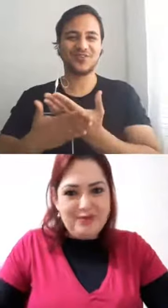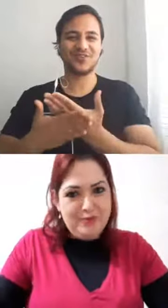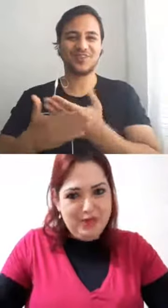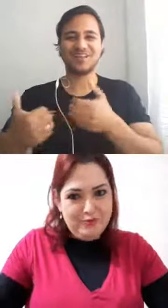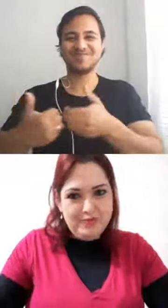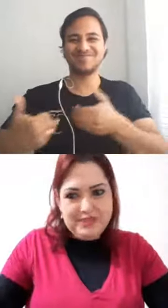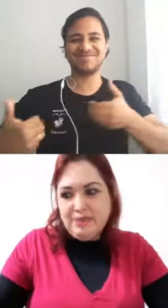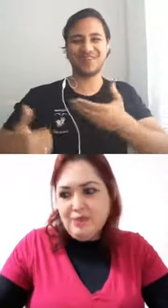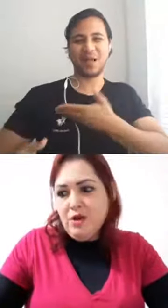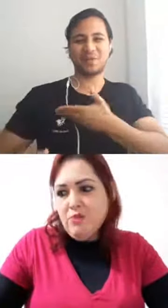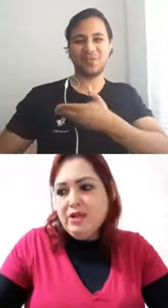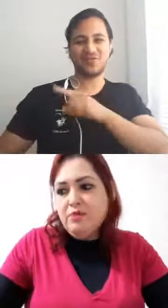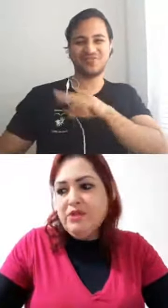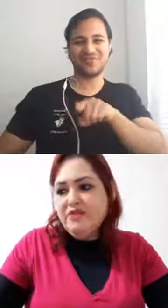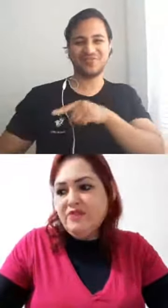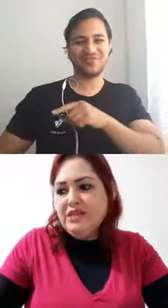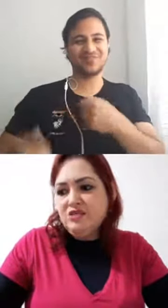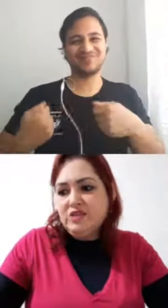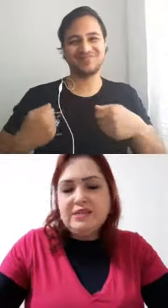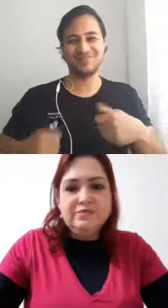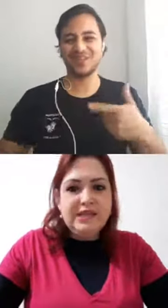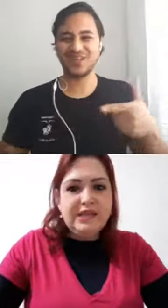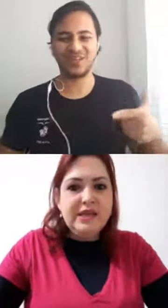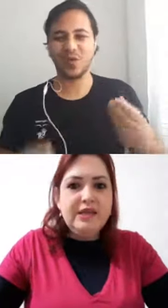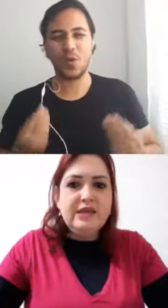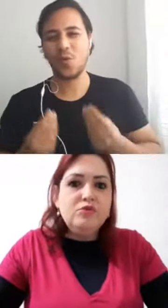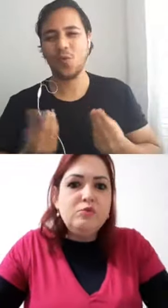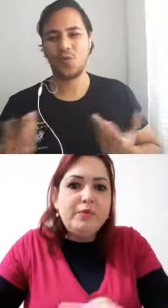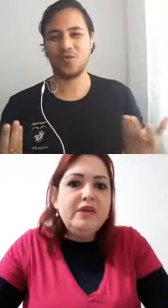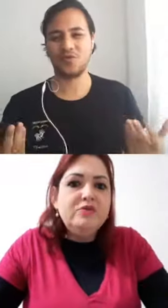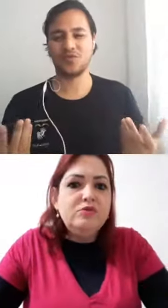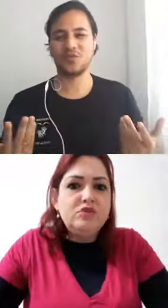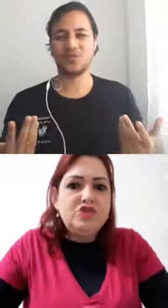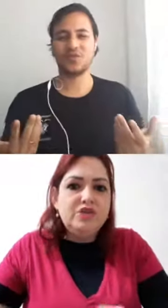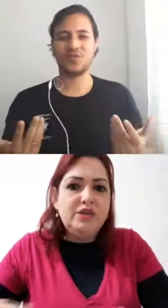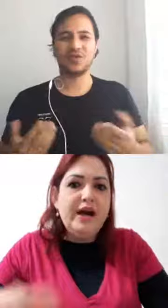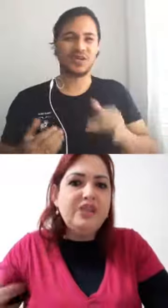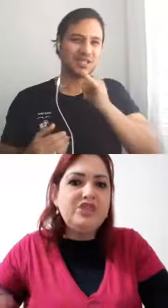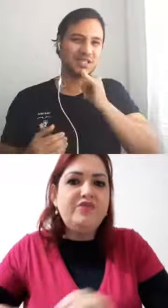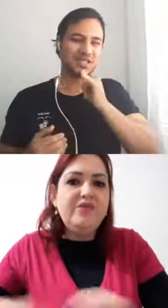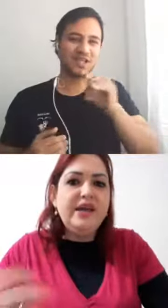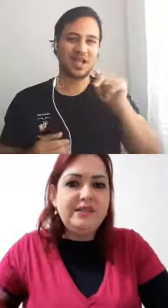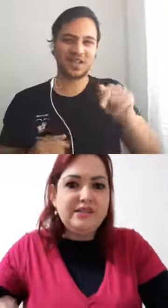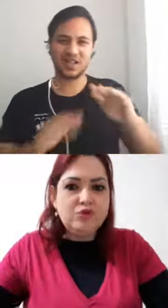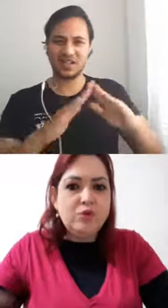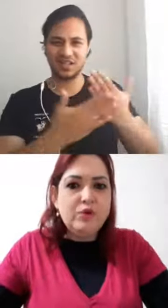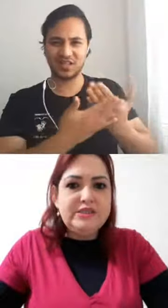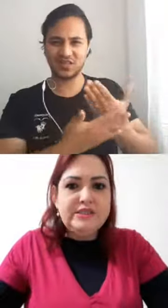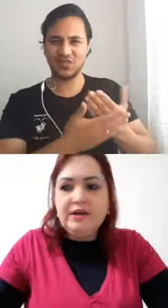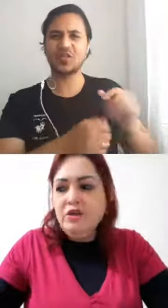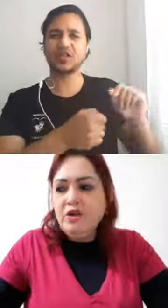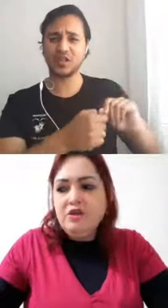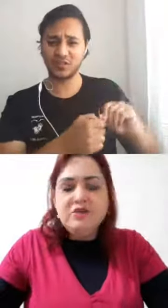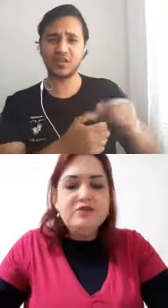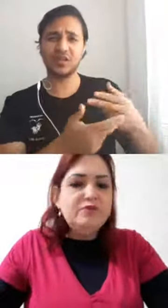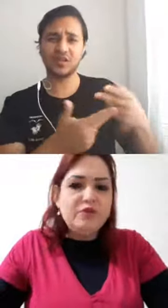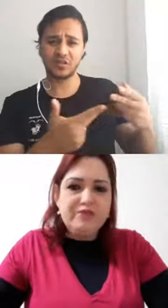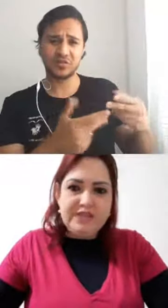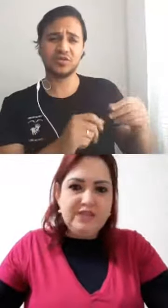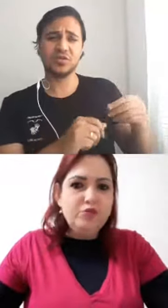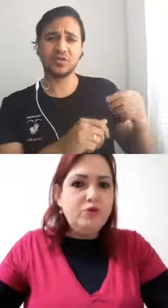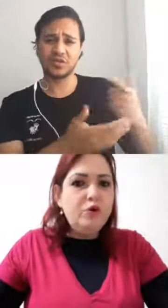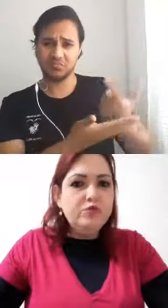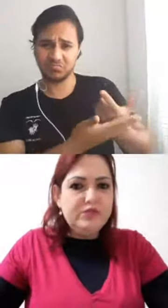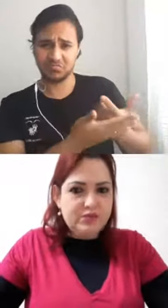ser o amigo, sabe? Porque muitas vezes nós estamos ali e no momento onde, já fez as coisas e tal, nós vamos